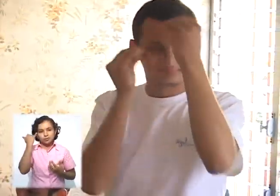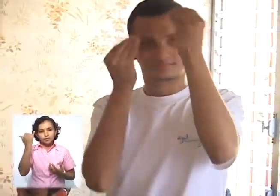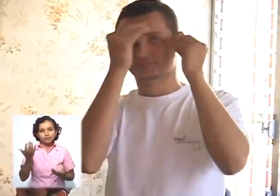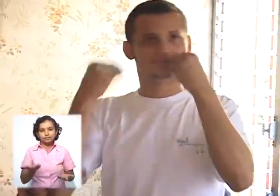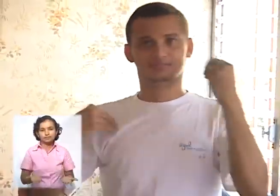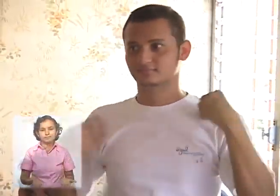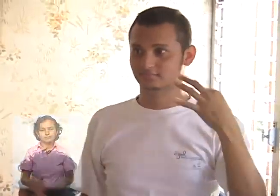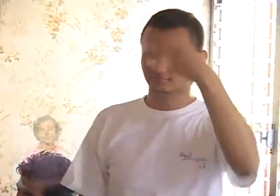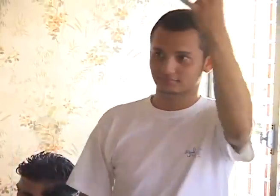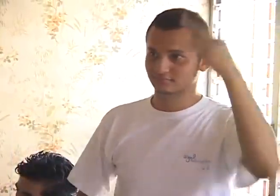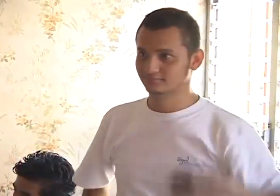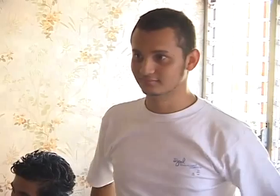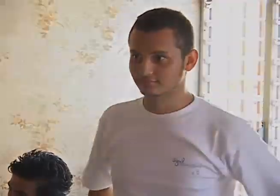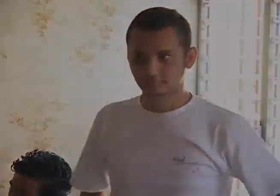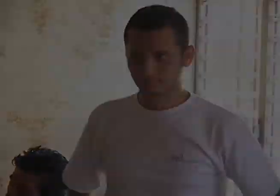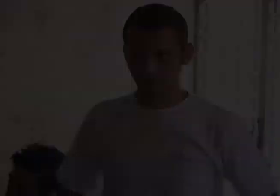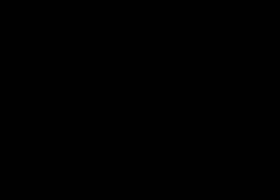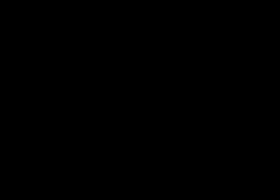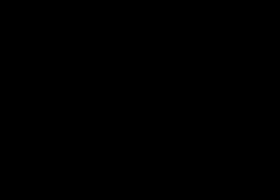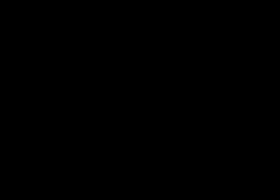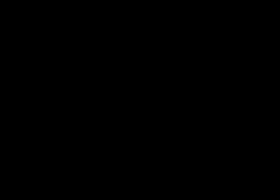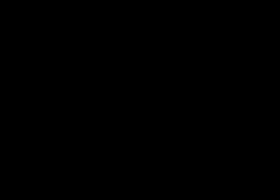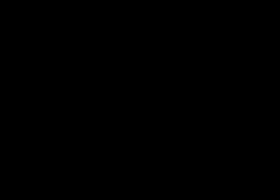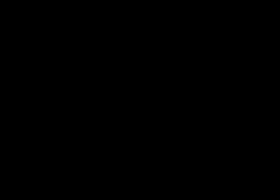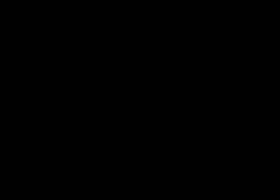¡Ey! ¡Oye! ¡Ey! ¡Ey! ¡Ey! Gracias video.